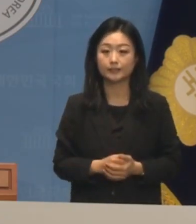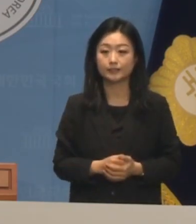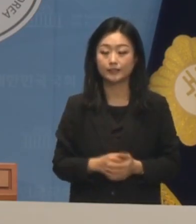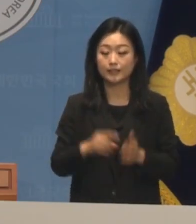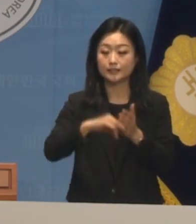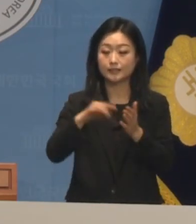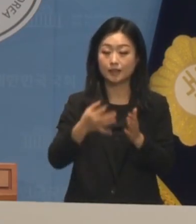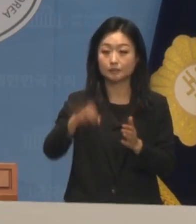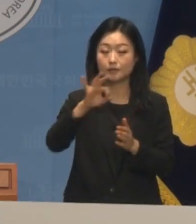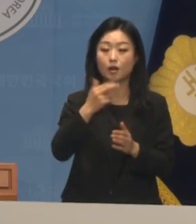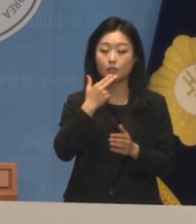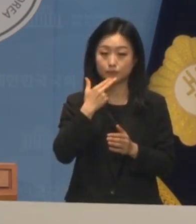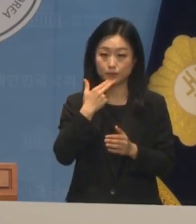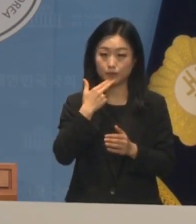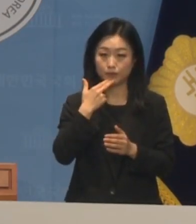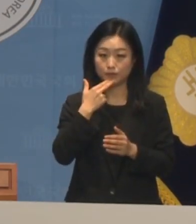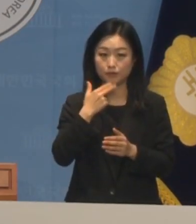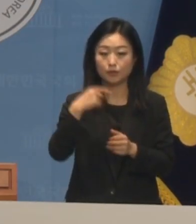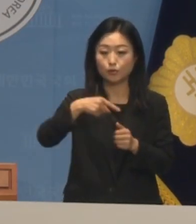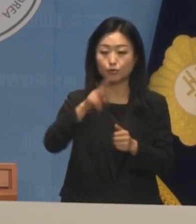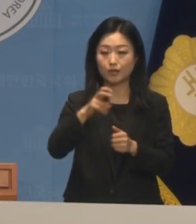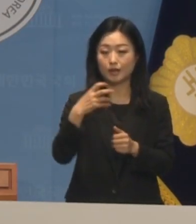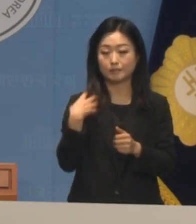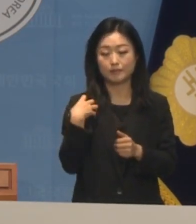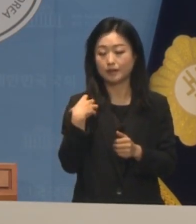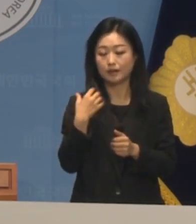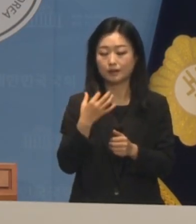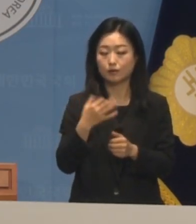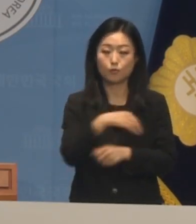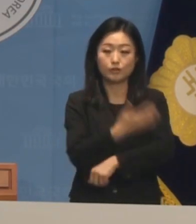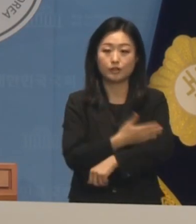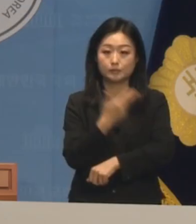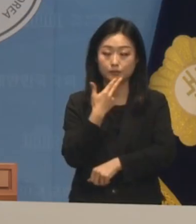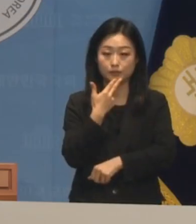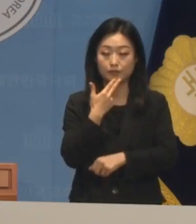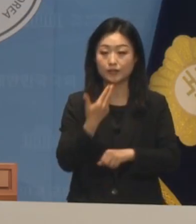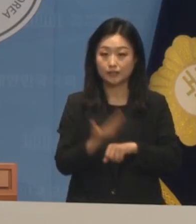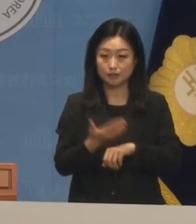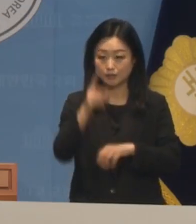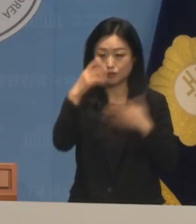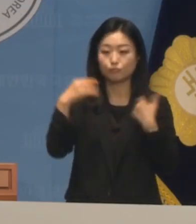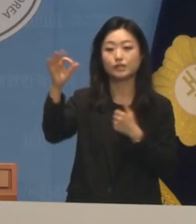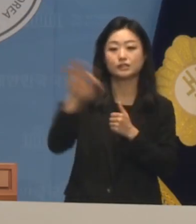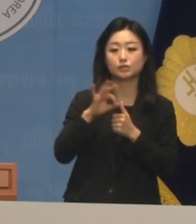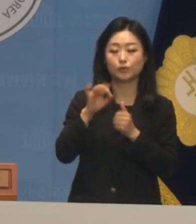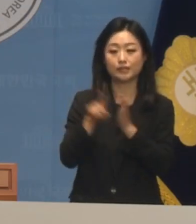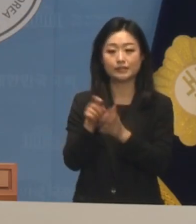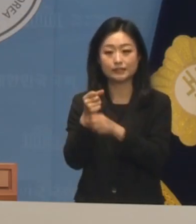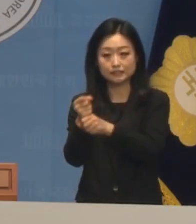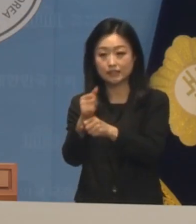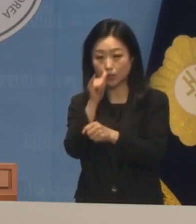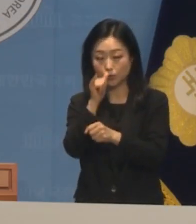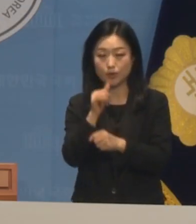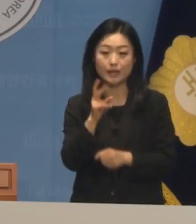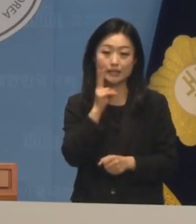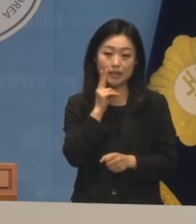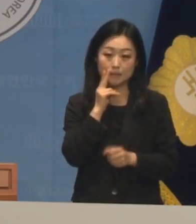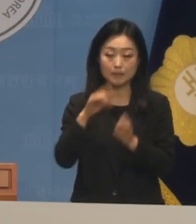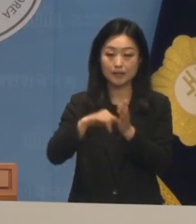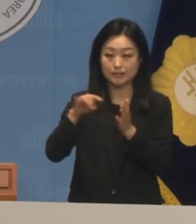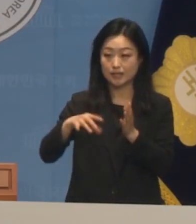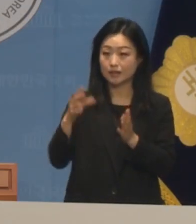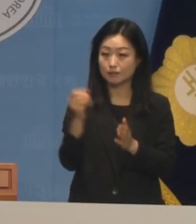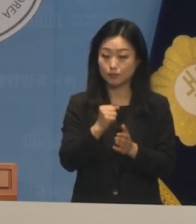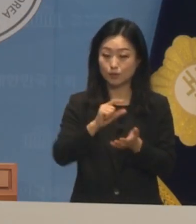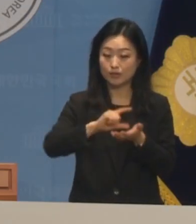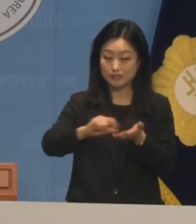것 같습니다. 우리 학생들이 안전하고 질 높은 교육을 받을 수 있는 기반이 되는 지방교육 재정이 지금 심각한 위기에